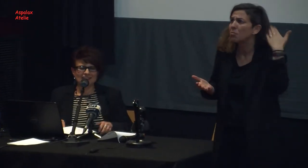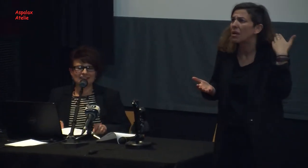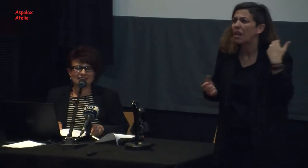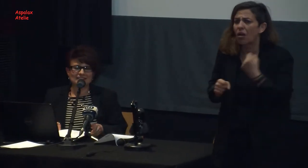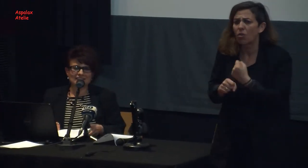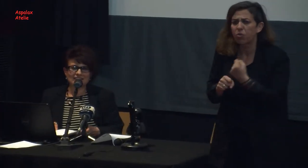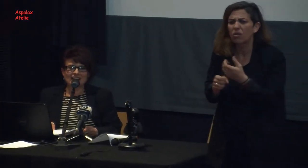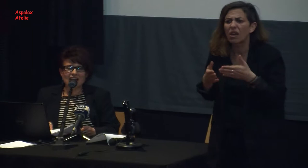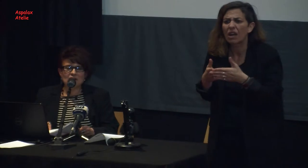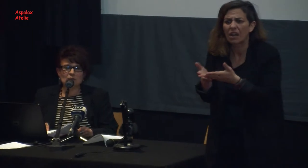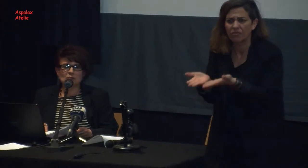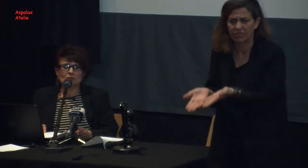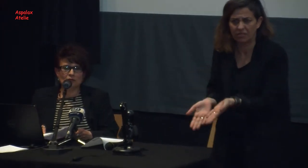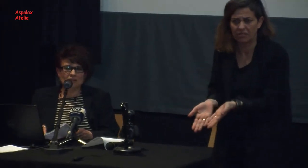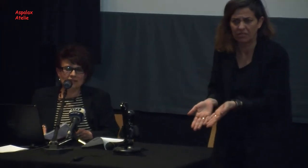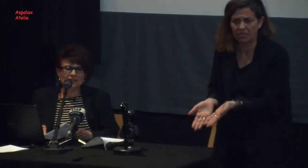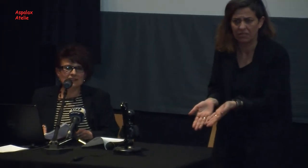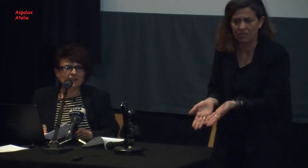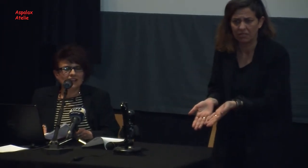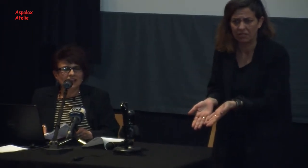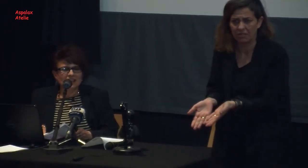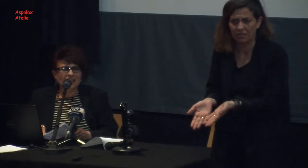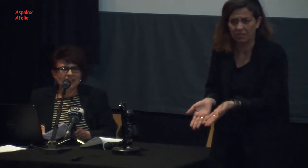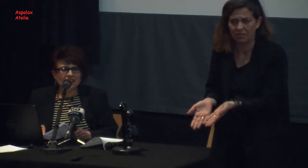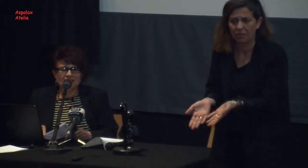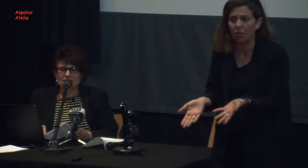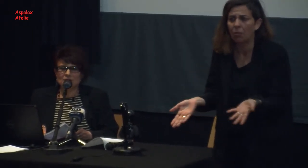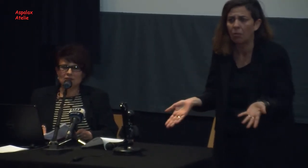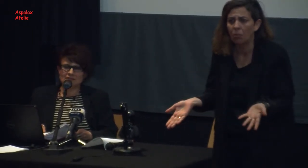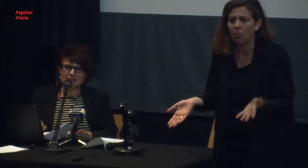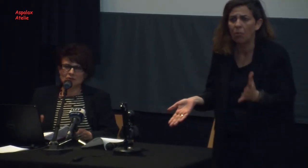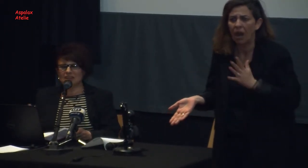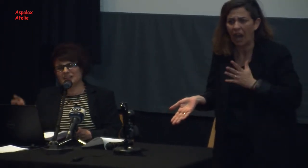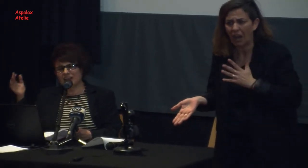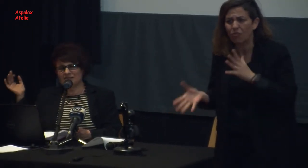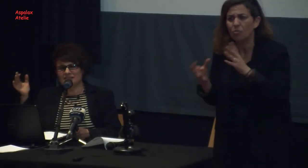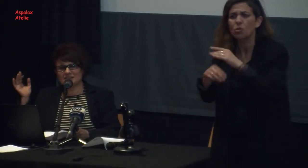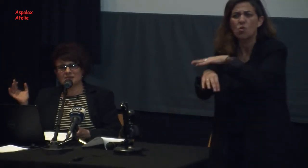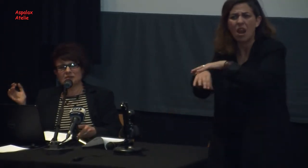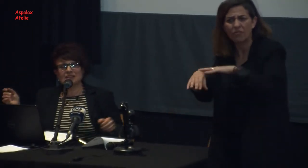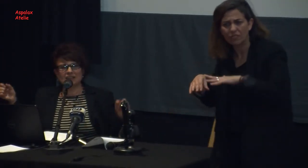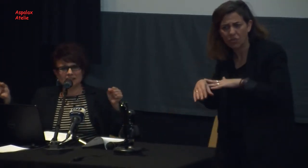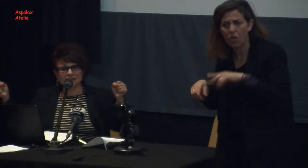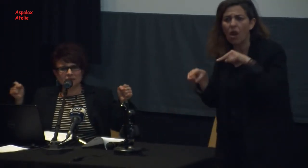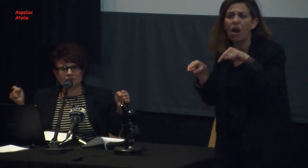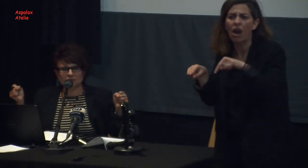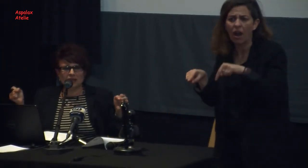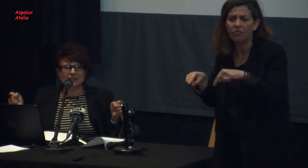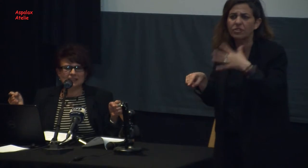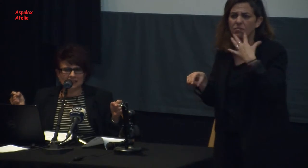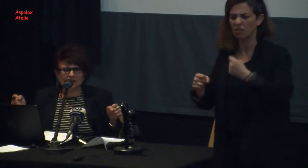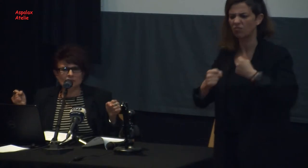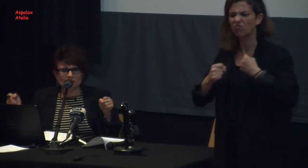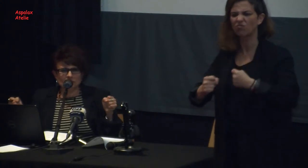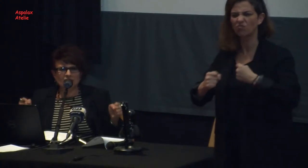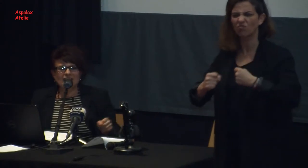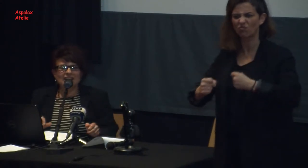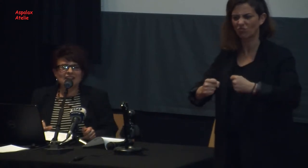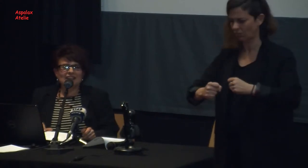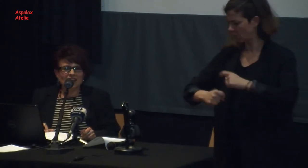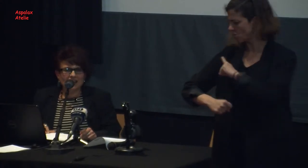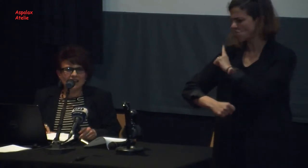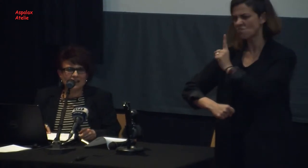καραβοκύριδες, ήταν άνθρωποι που δούλευαν στο ναυτικό, ήταν ναύτες, δεν ξέρω τι, και ήταν γεροδεμένοι για να